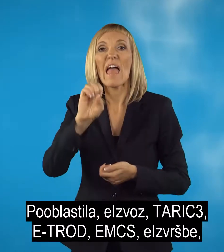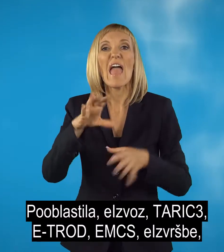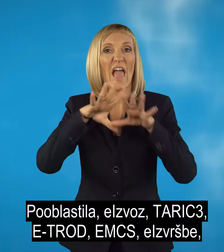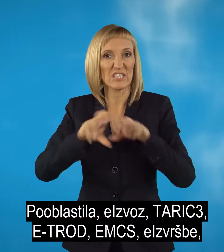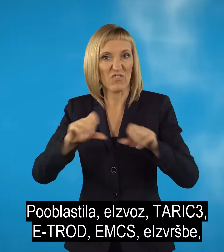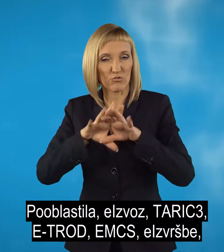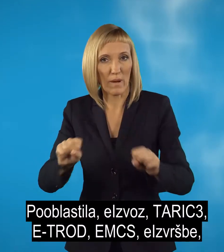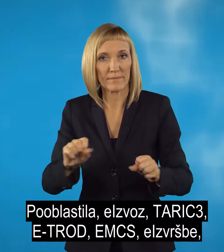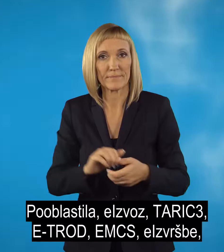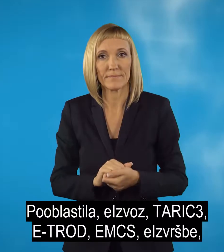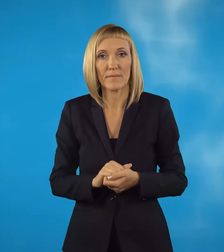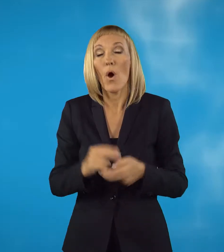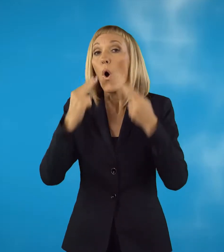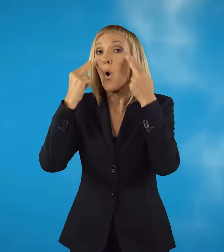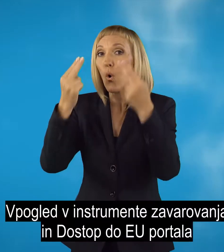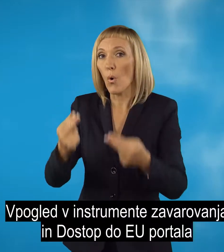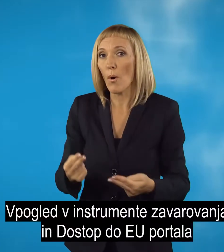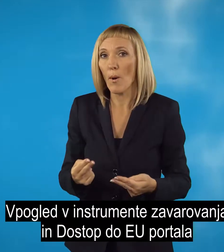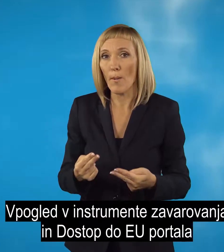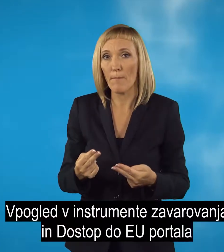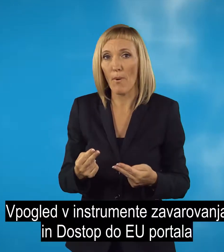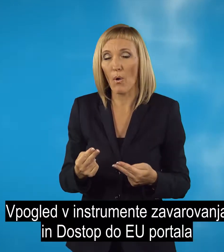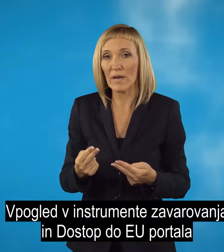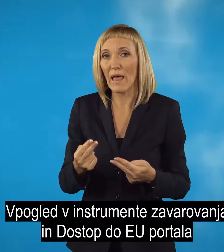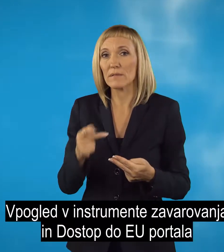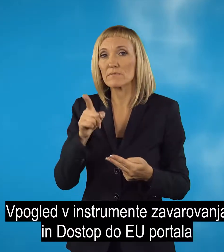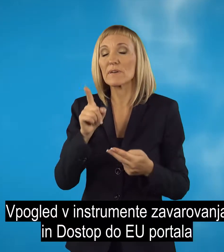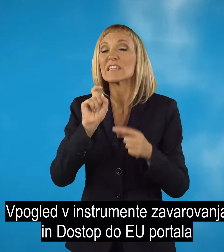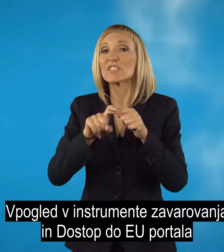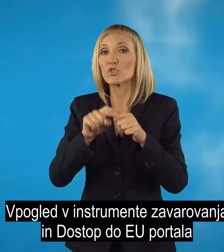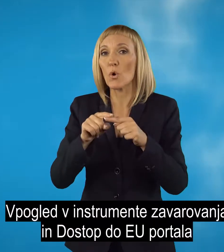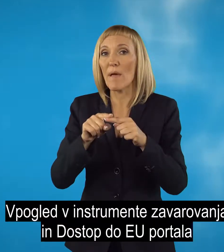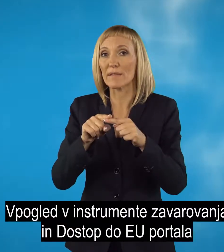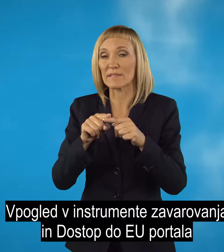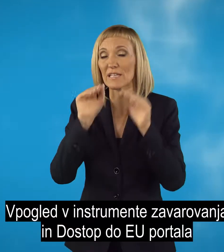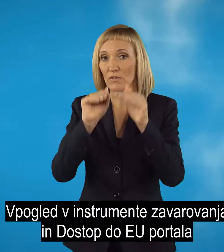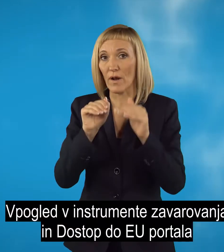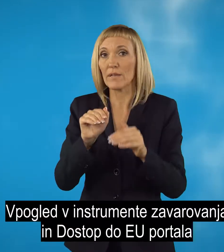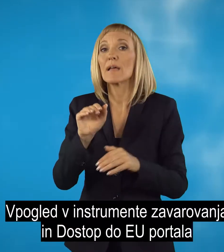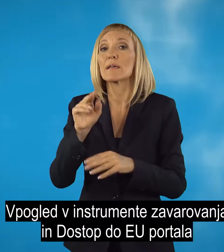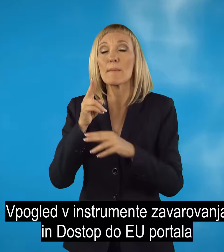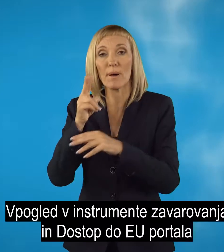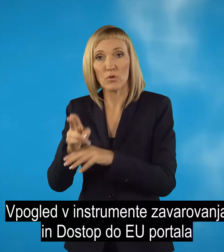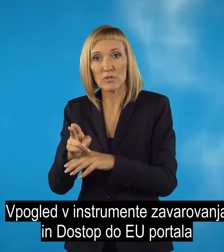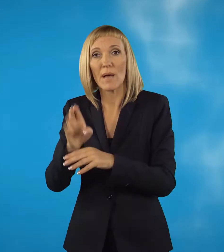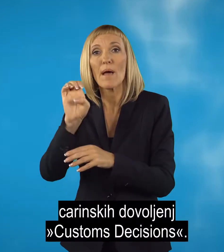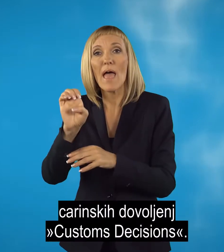e-izvršbe, vpogled v instrumente zavarovanja in dostop do EU portala carinskih